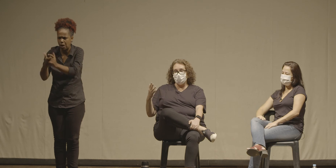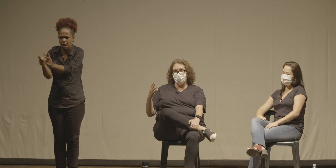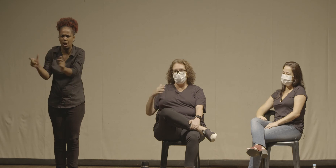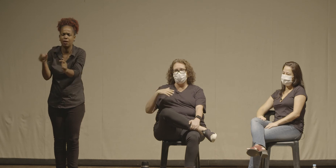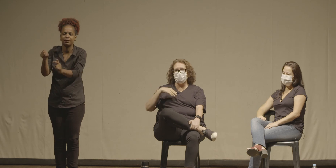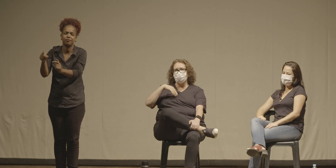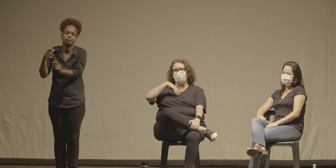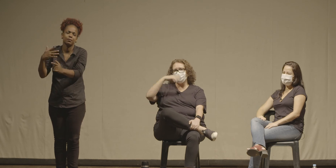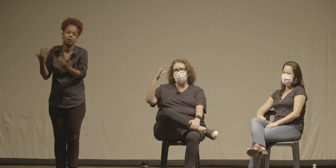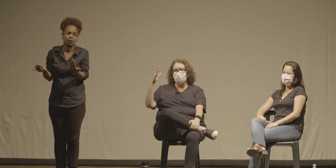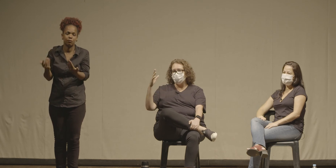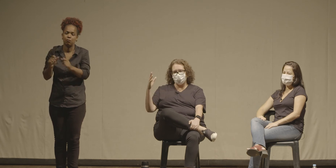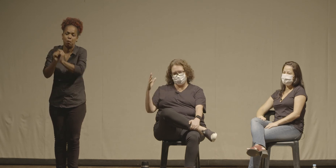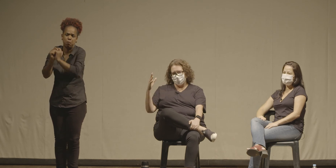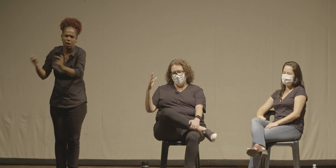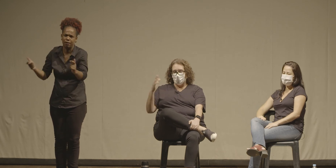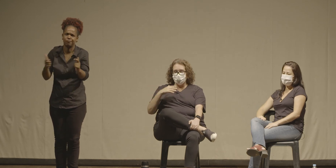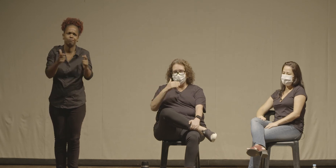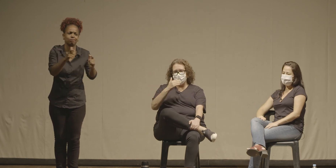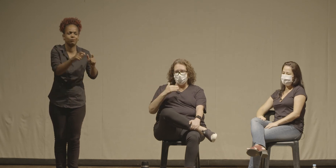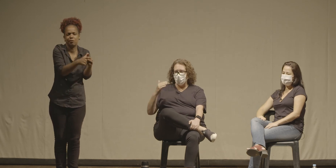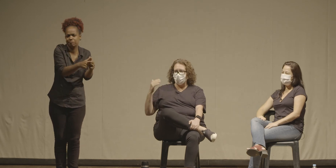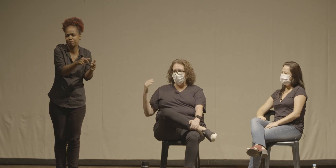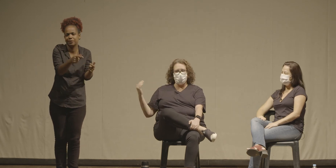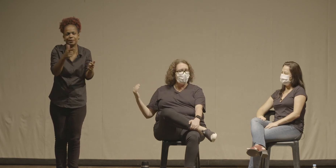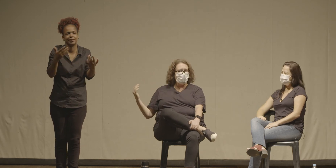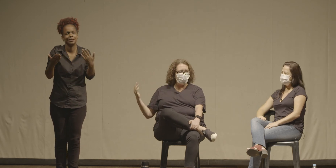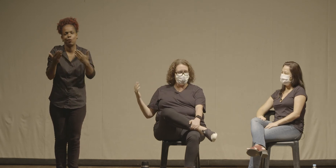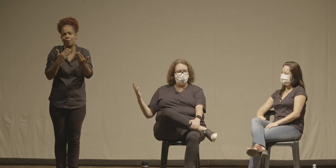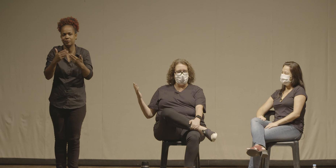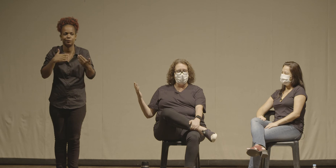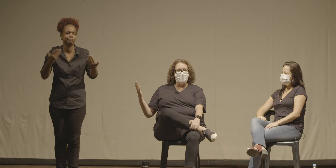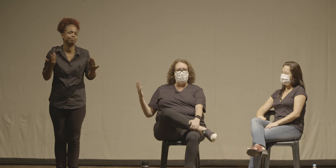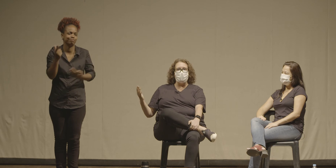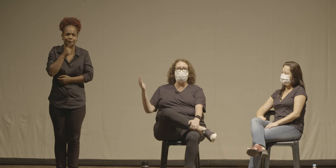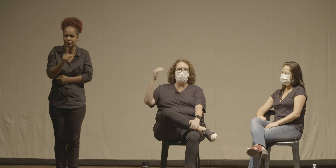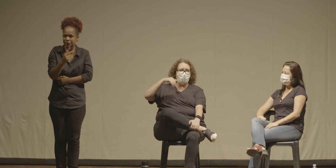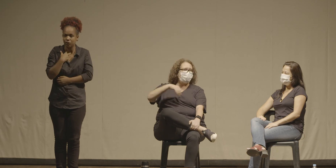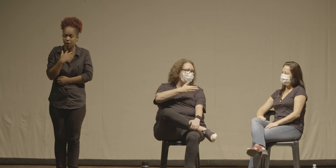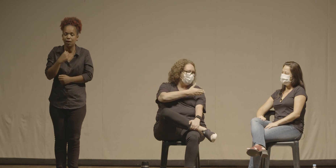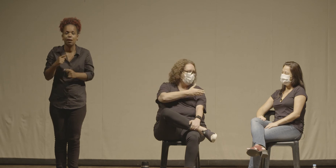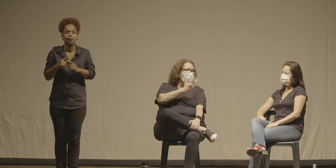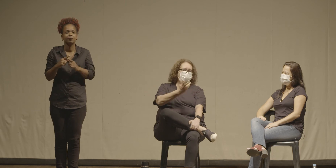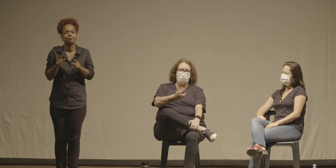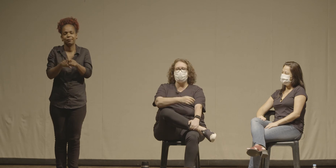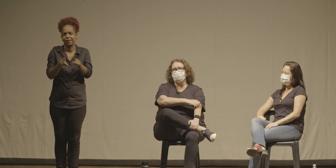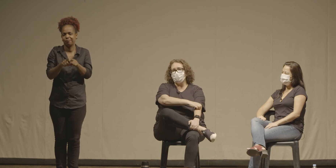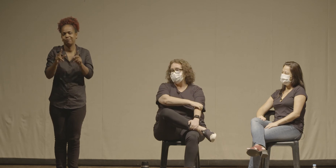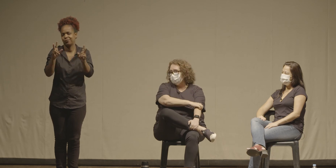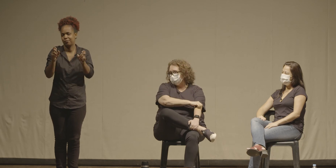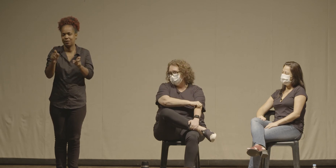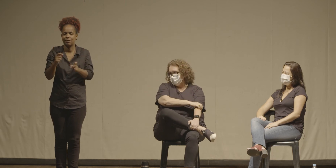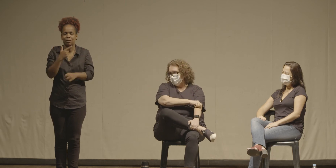gente está falando de proporções astronômicas, onde você não tem que comparar um com o outro, né? E isso entra também no aspecto